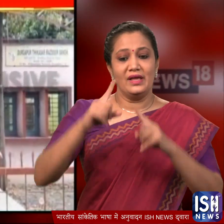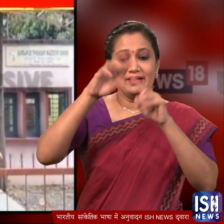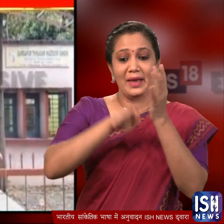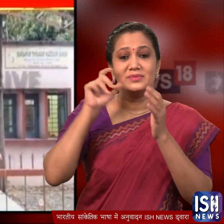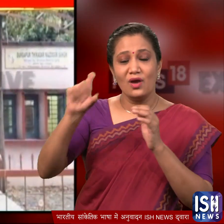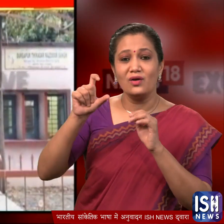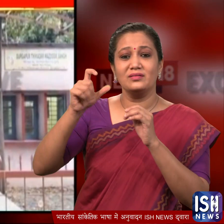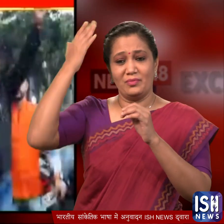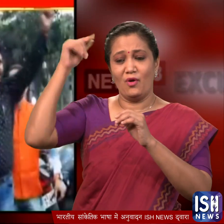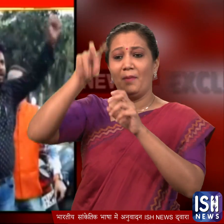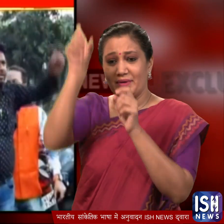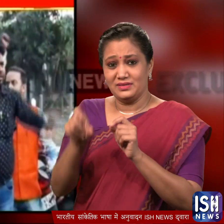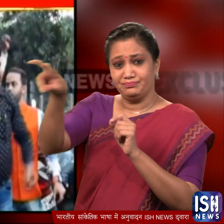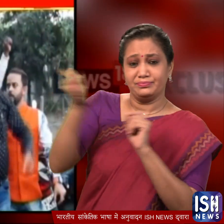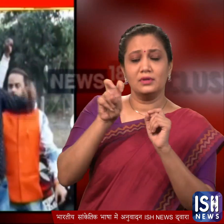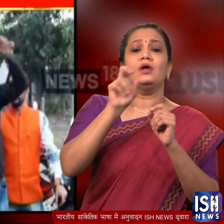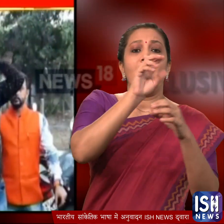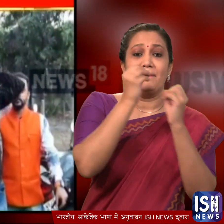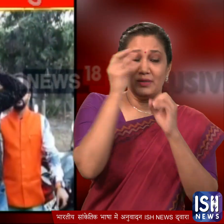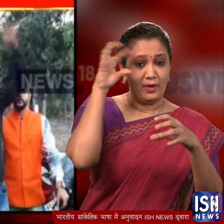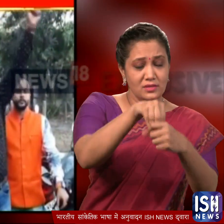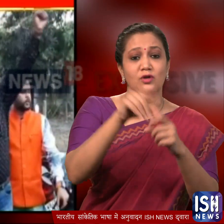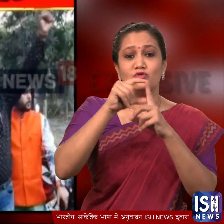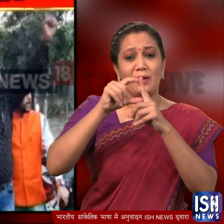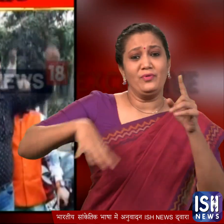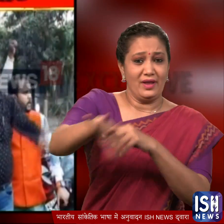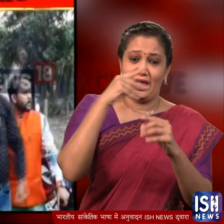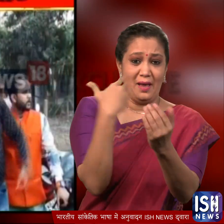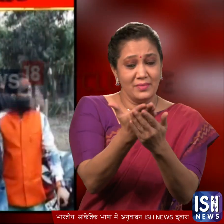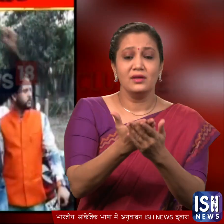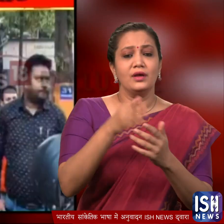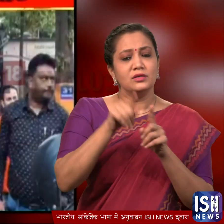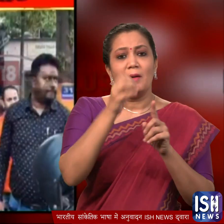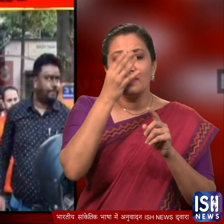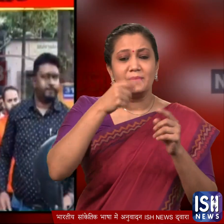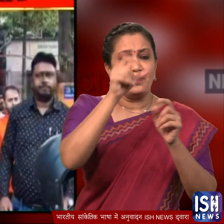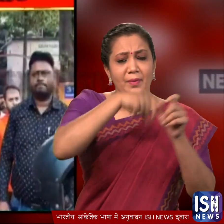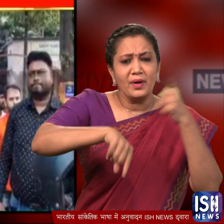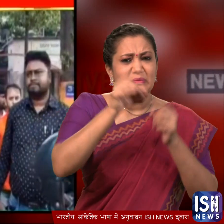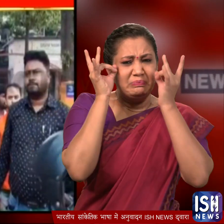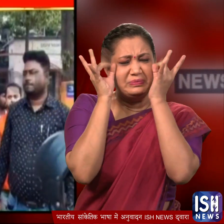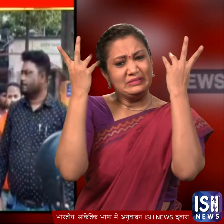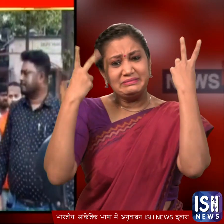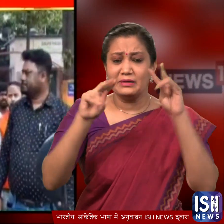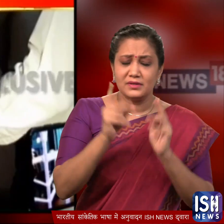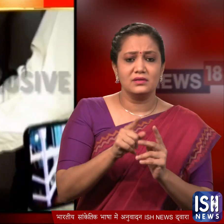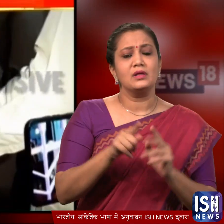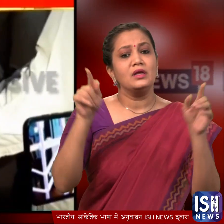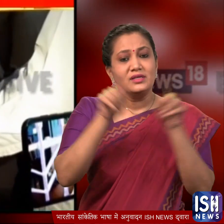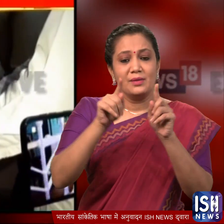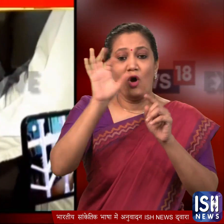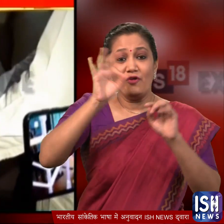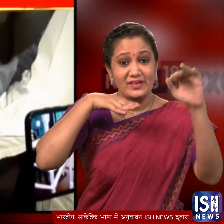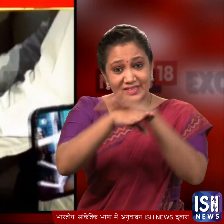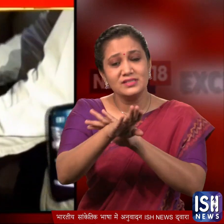वहीं टीएमसी से बीजेपी में आए कर्नल दीप्तांशु चौधरी को दुर्गापुर से उम्मीदवार बनाए जाने पर बीजेपी कार्यकर्ता इतना नाराज हुए कि उन्होंने